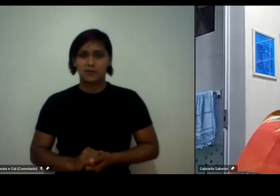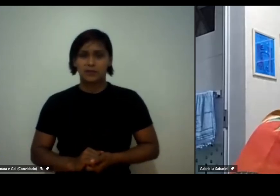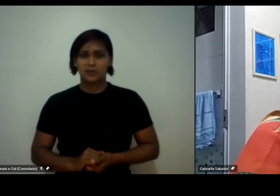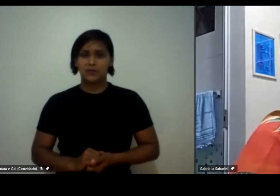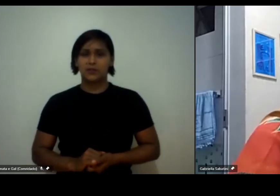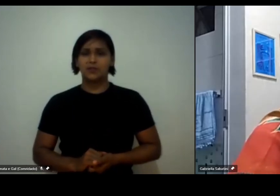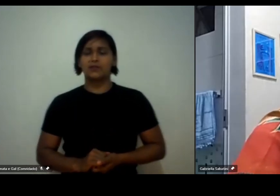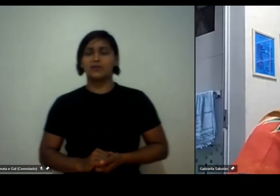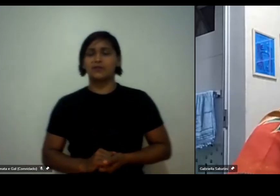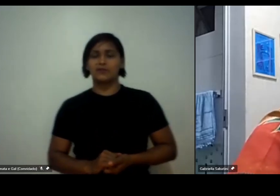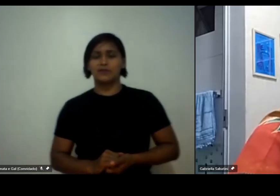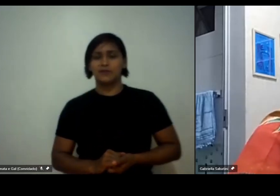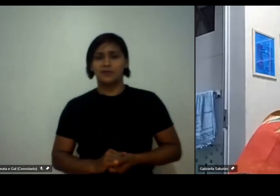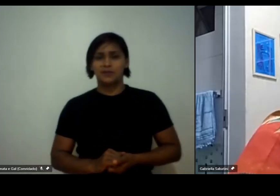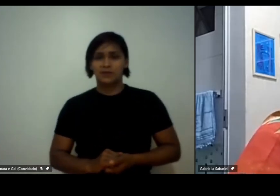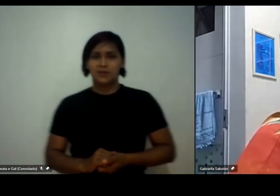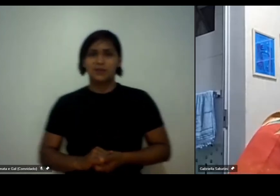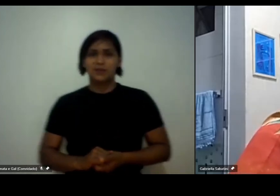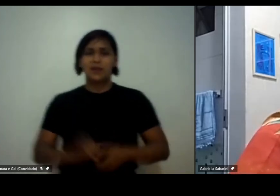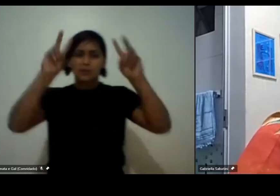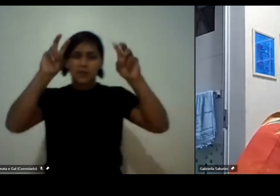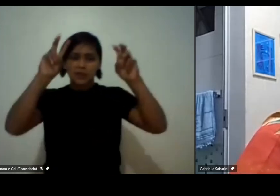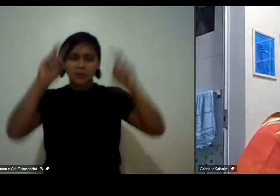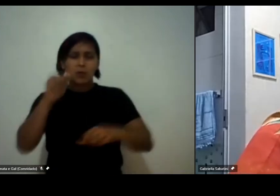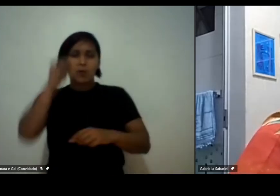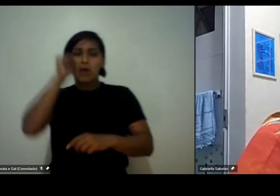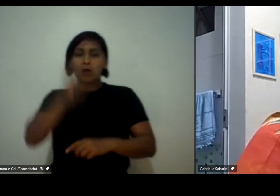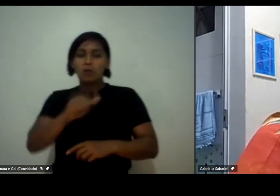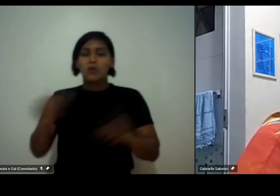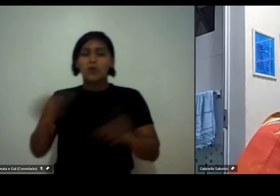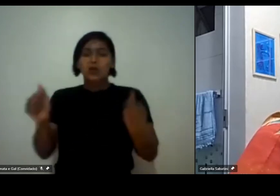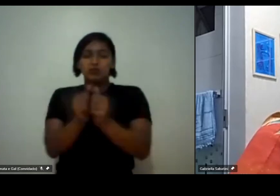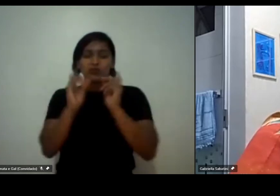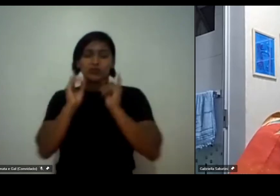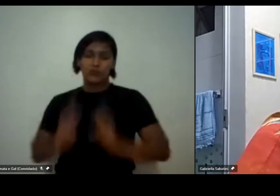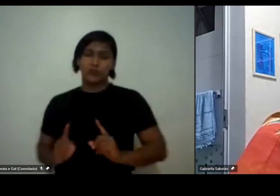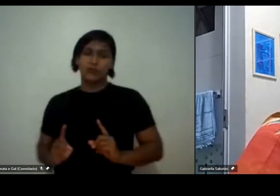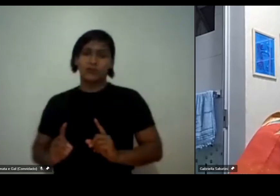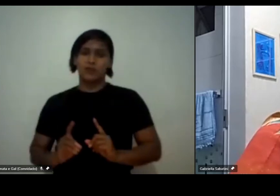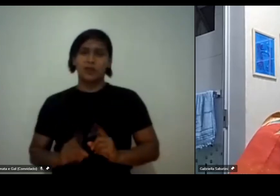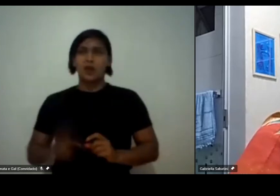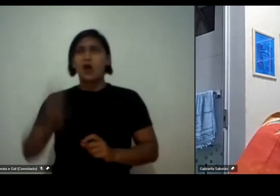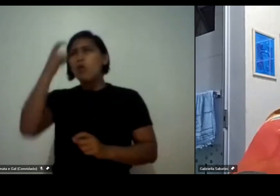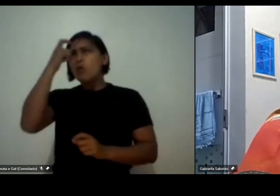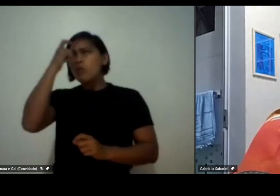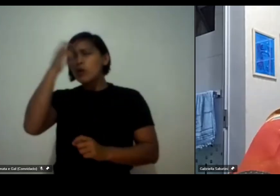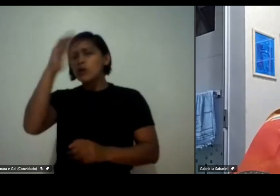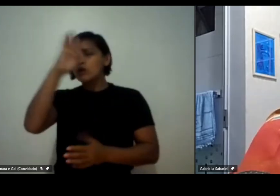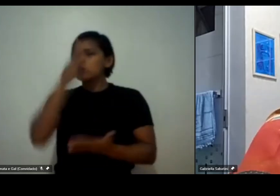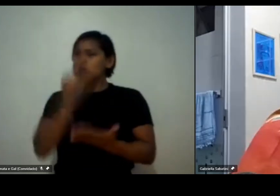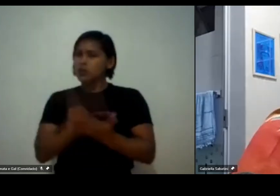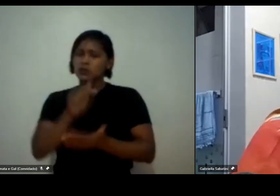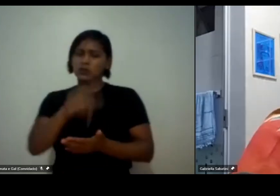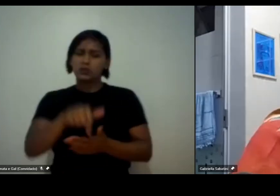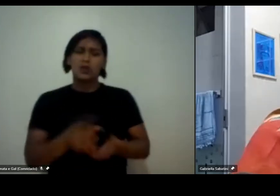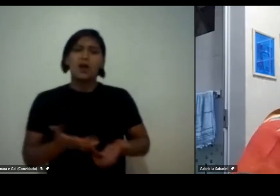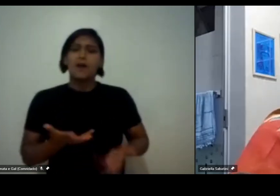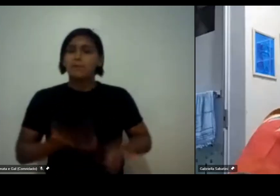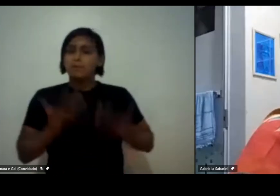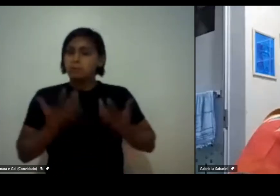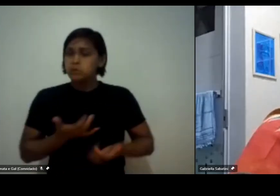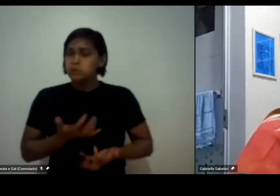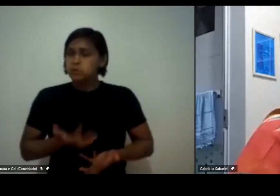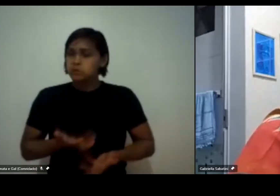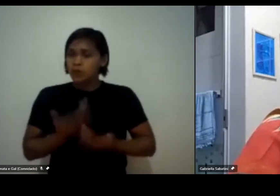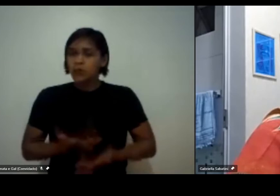principalmente ser mulher com deficiência. Confesso de maneira consciente ou não que o que busco na poesia ou na prosa